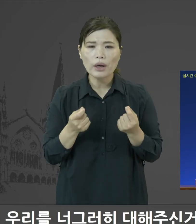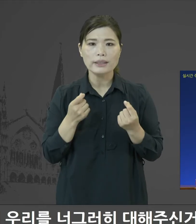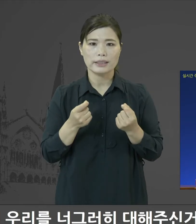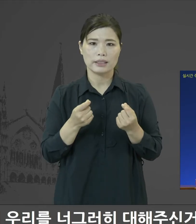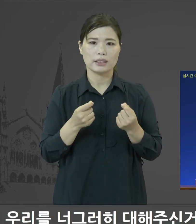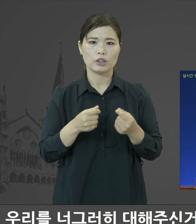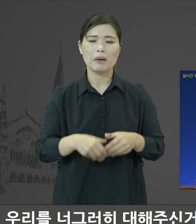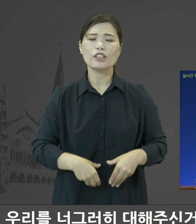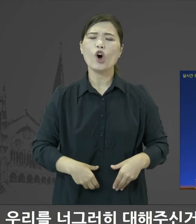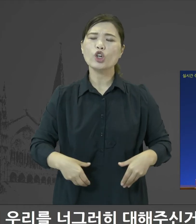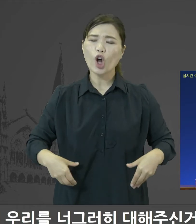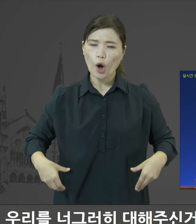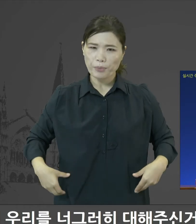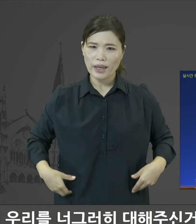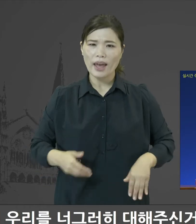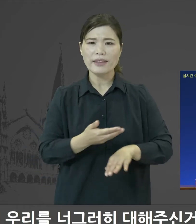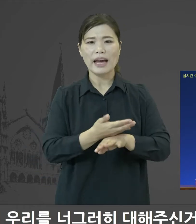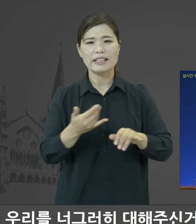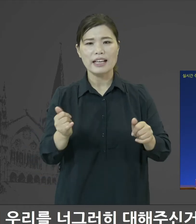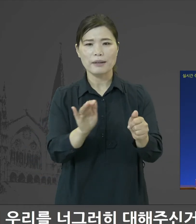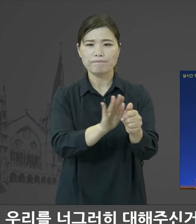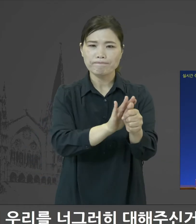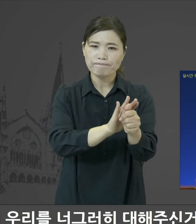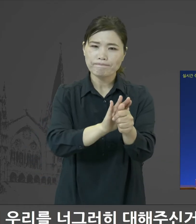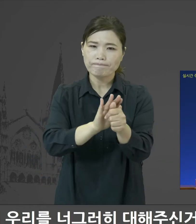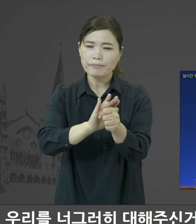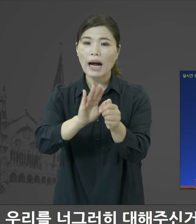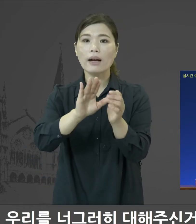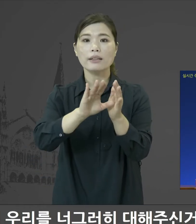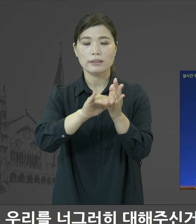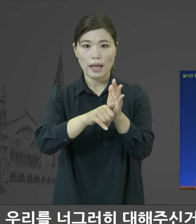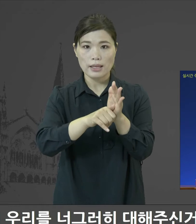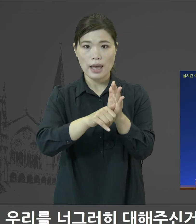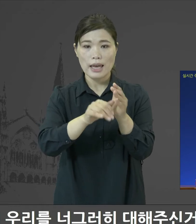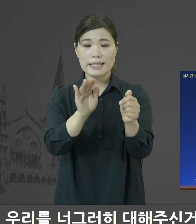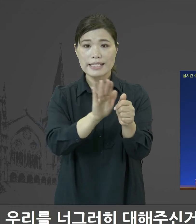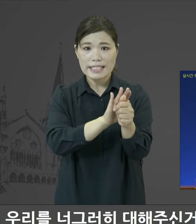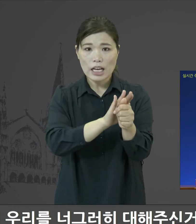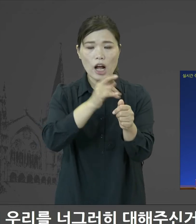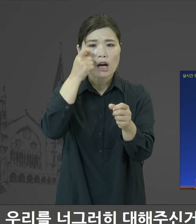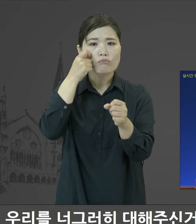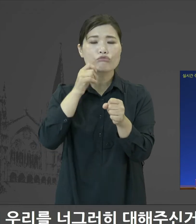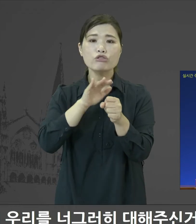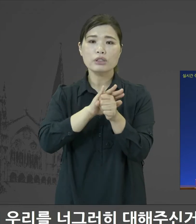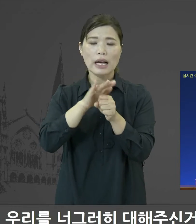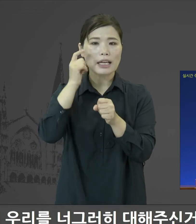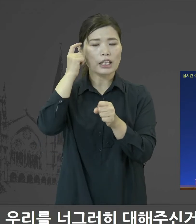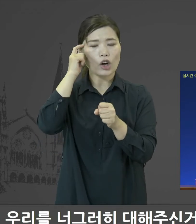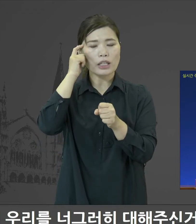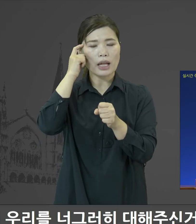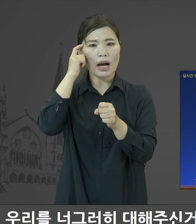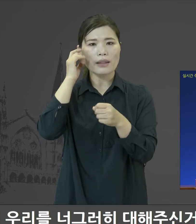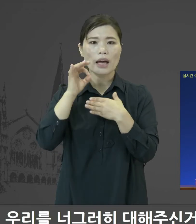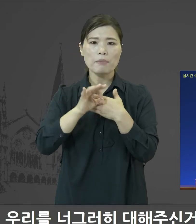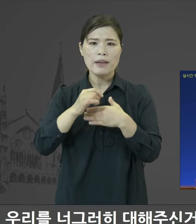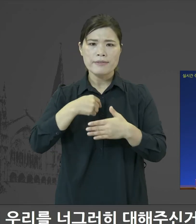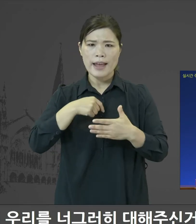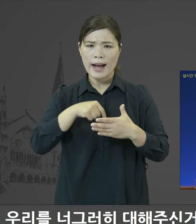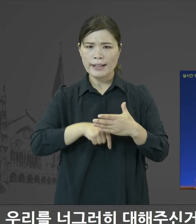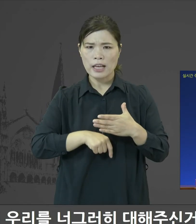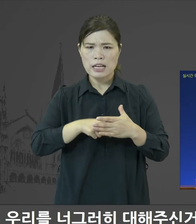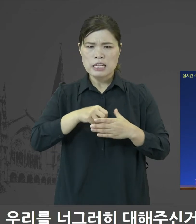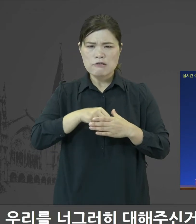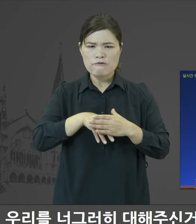너그럽게 사람을 대할 때, 그때 서로 친절하며 불쌍히 여기며 우리 안에 있는 쓴뿌리가 빠져나갈 때, 악의와